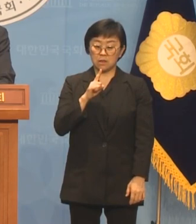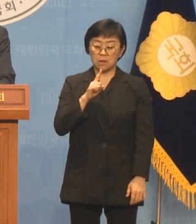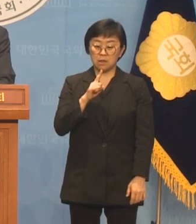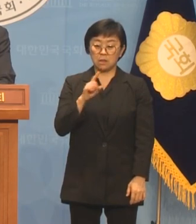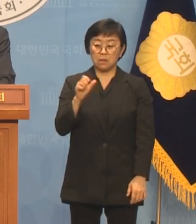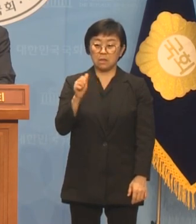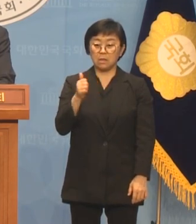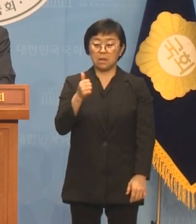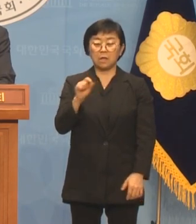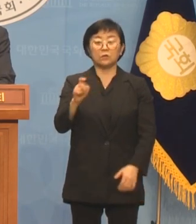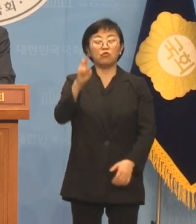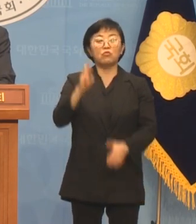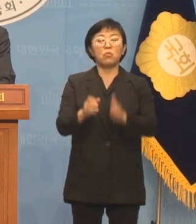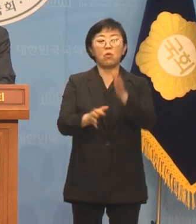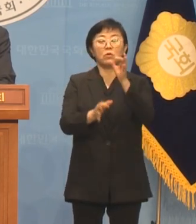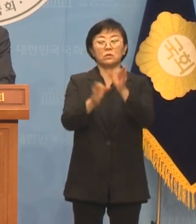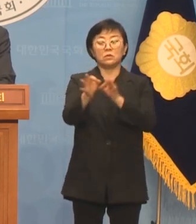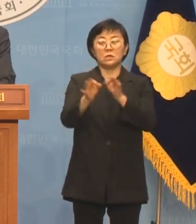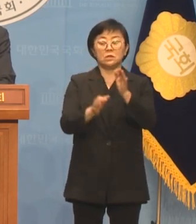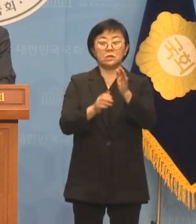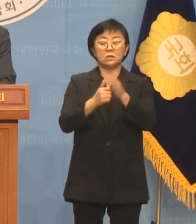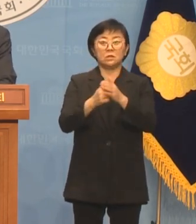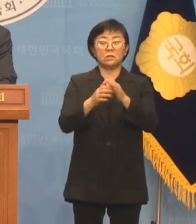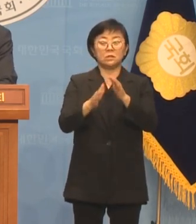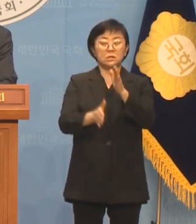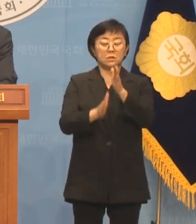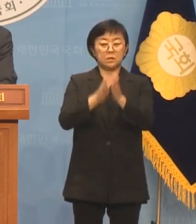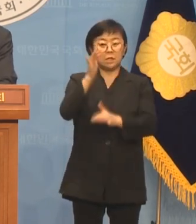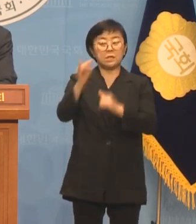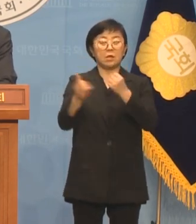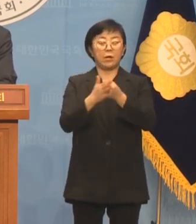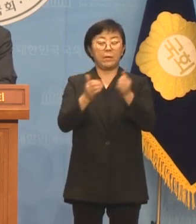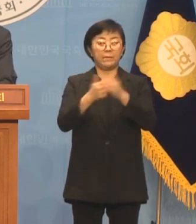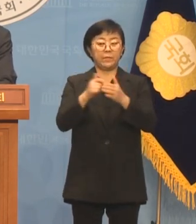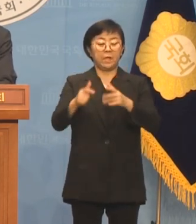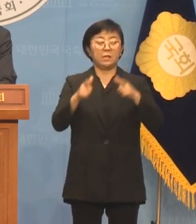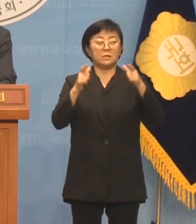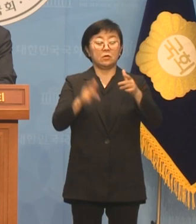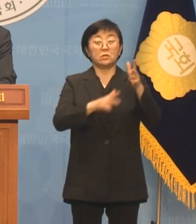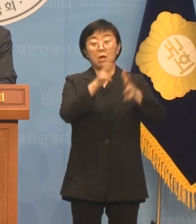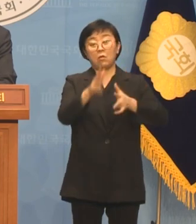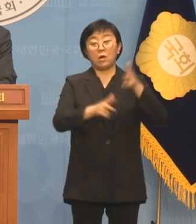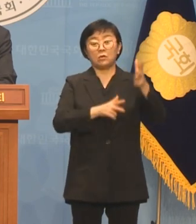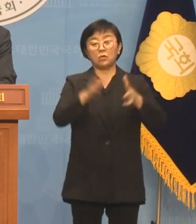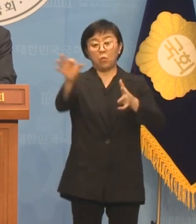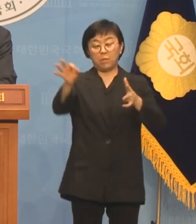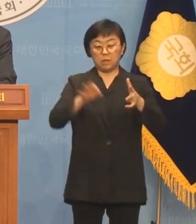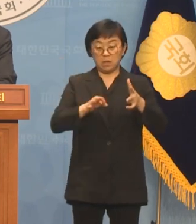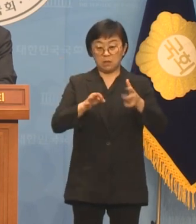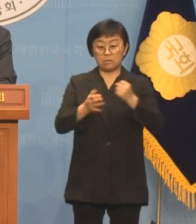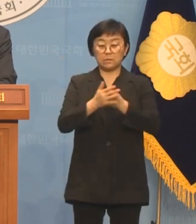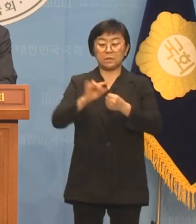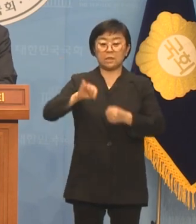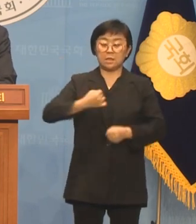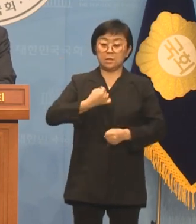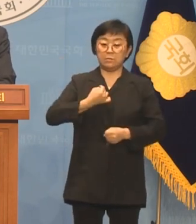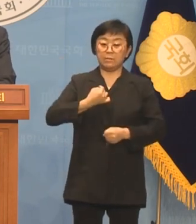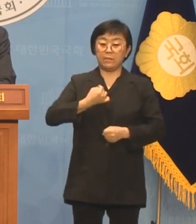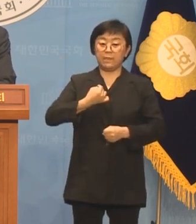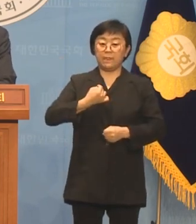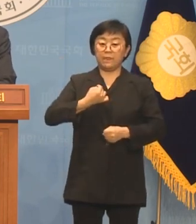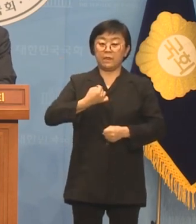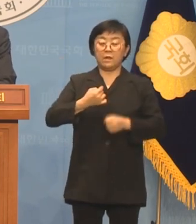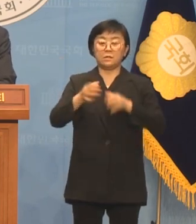한우 군포시장이 지역 사업가로부터 2천만 원 상당의 뒷돈을 받아 자기 소유의